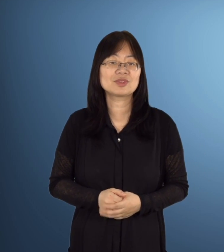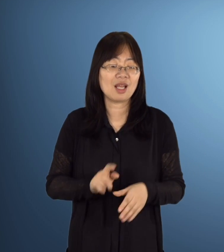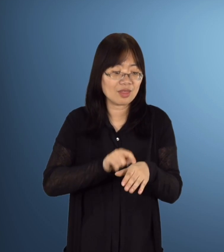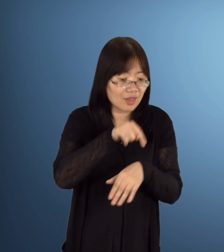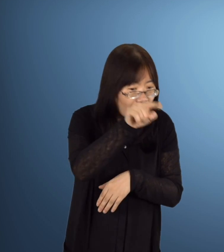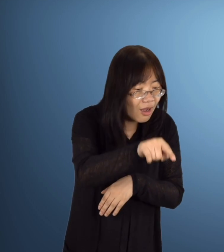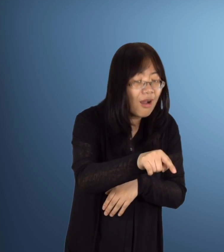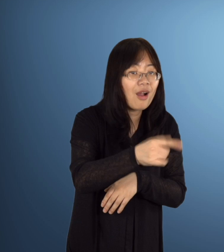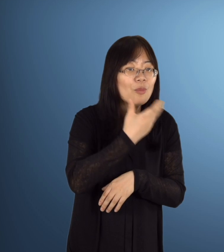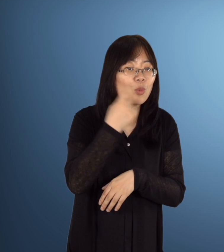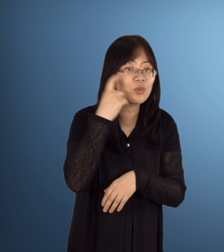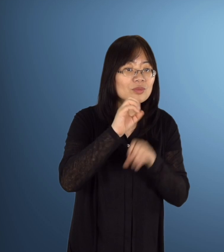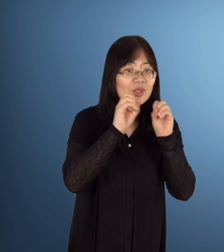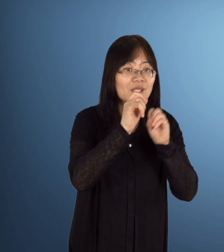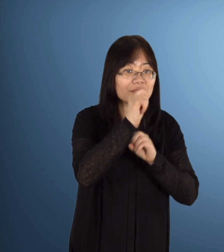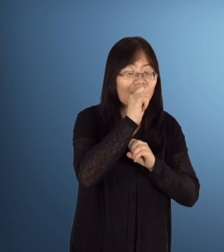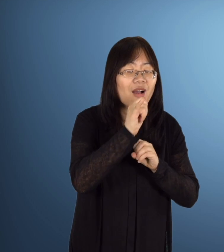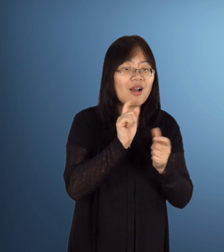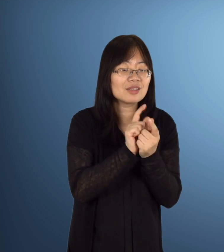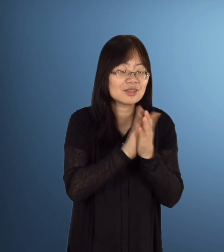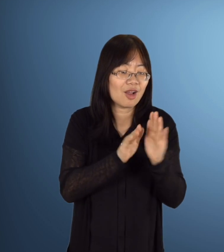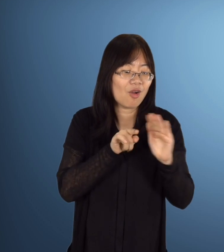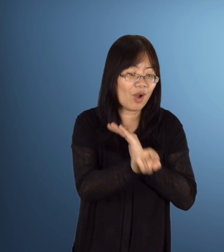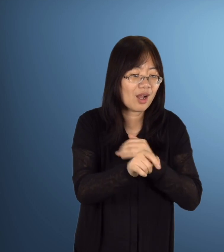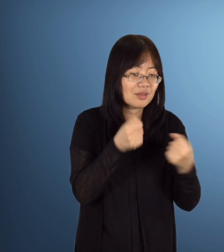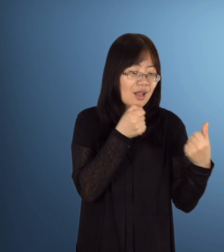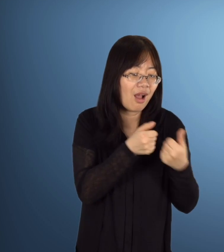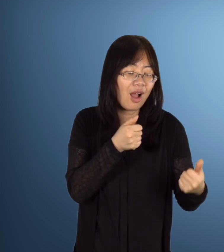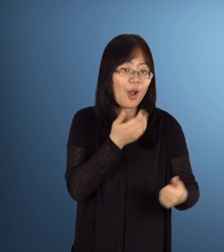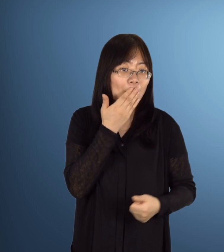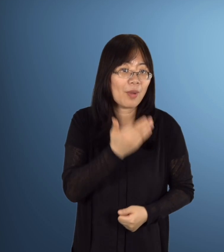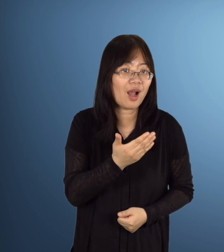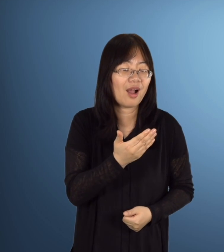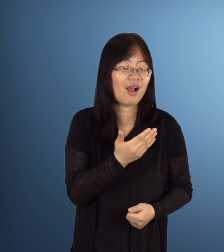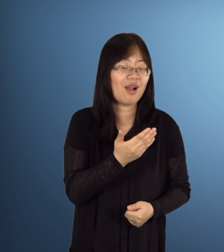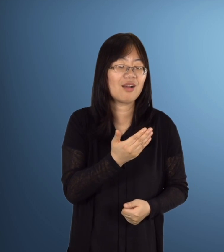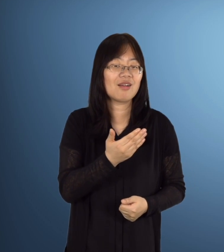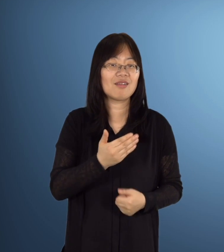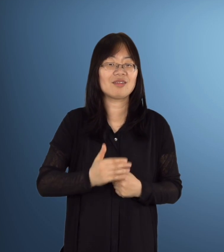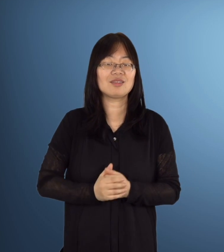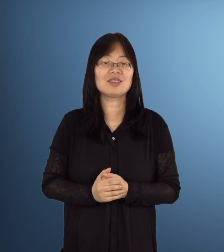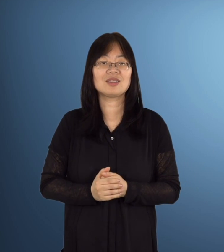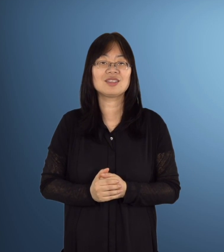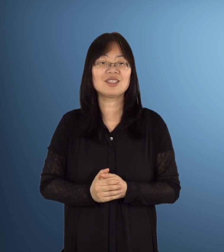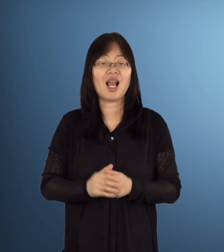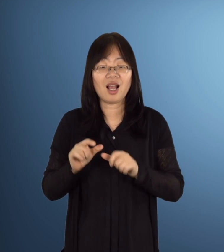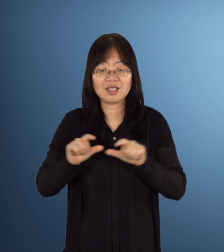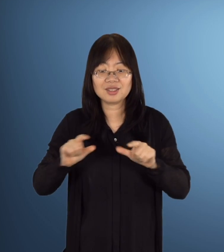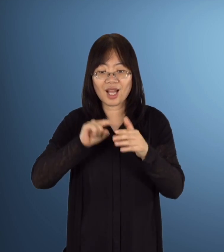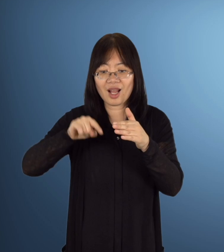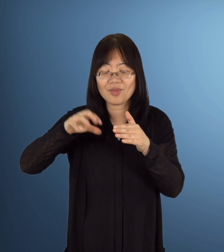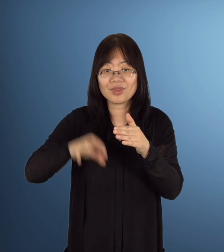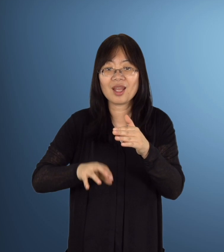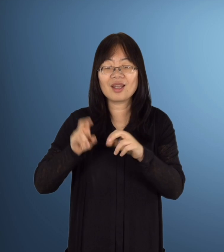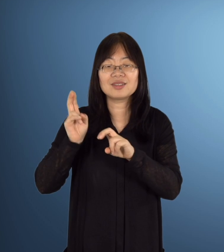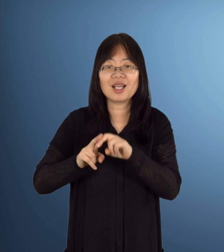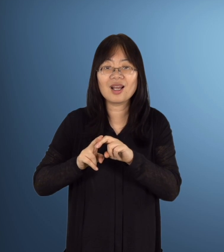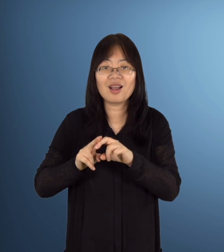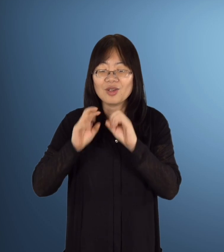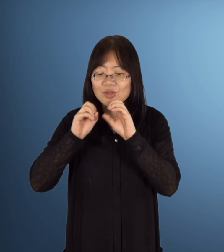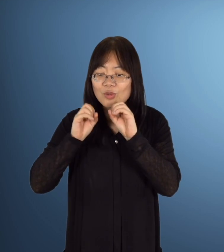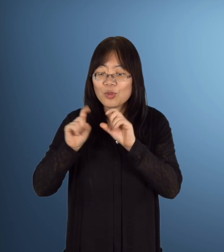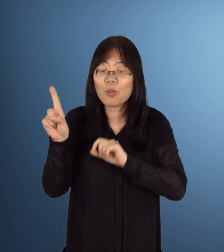나가서 전하는 복음은 가서 하는 싸움이라면, 부딪히는 싸움이라면 일상의 자리에서